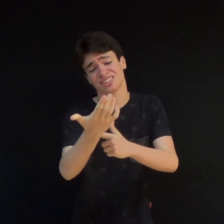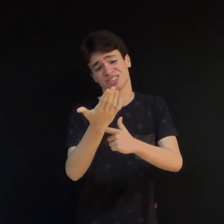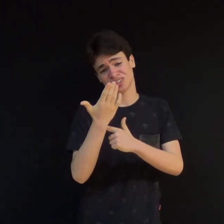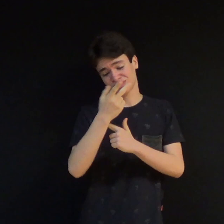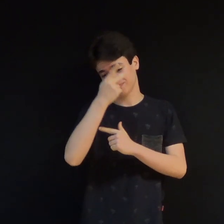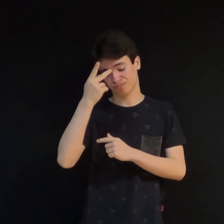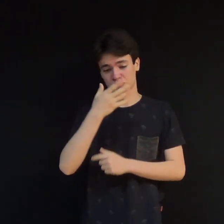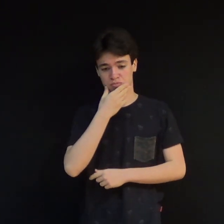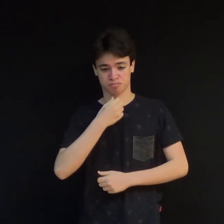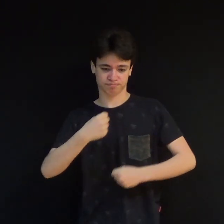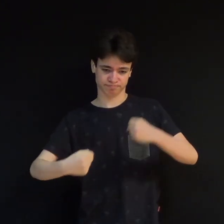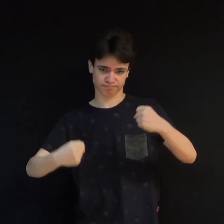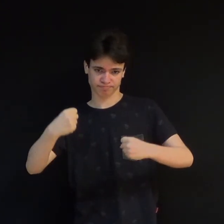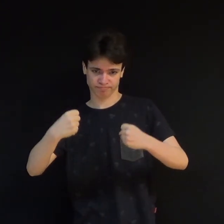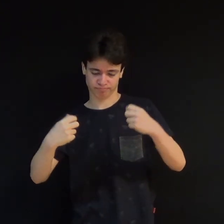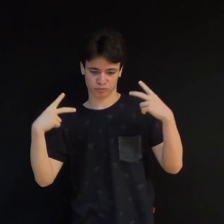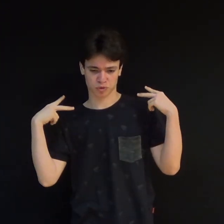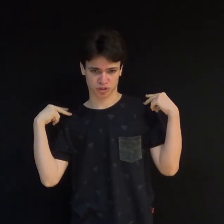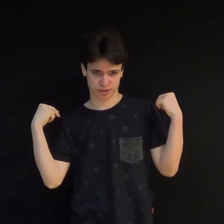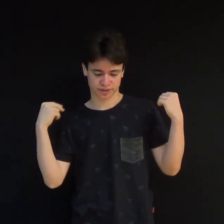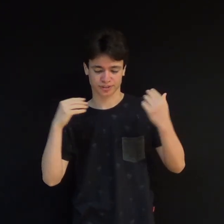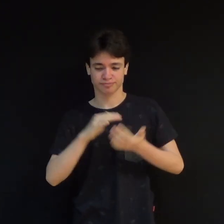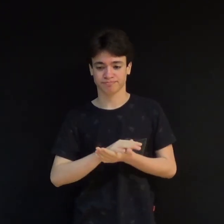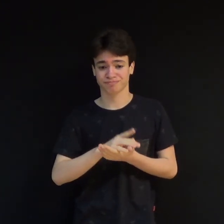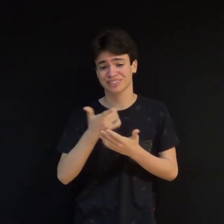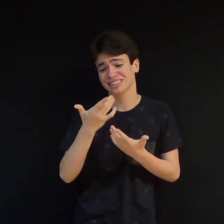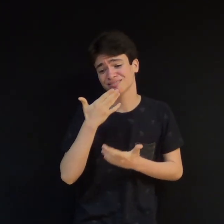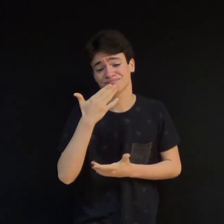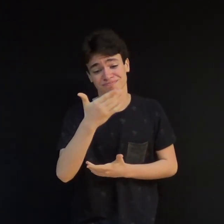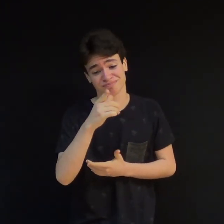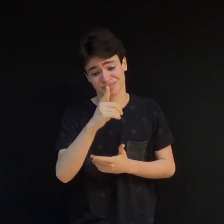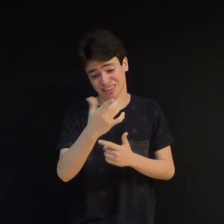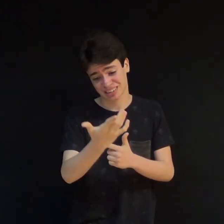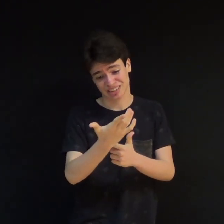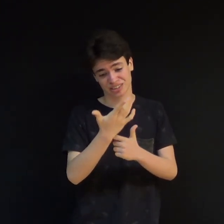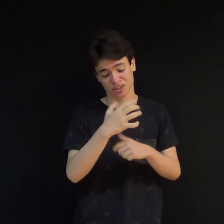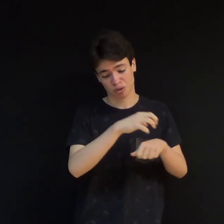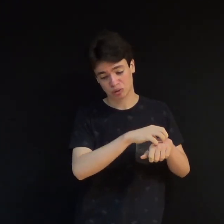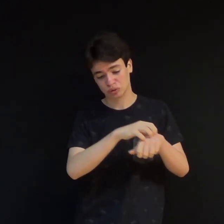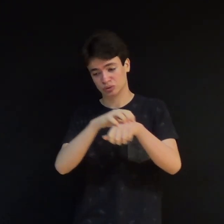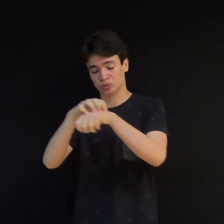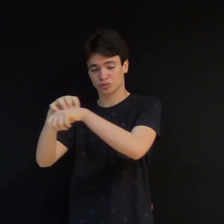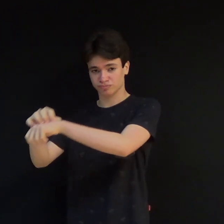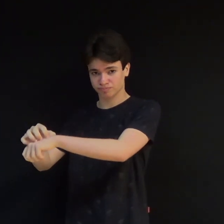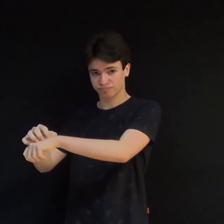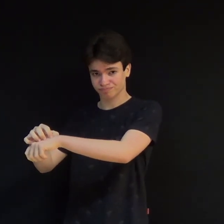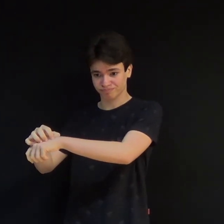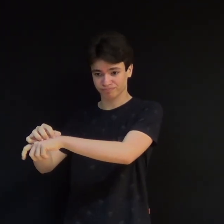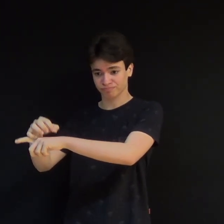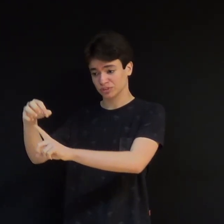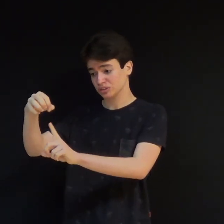sabe solicitar uma carona até algum ponto ao longo da rota numa garagem